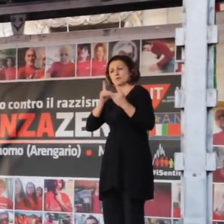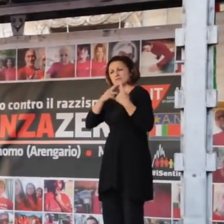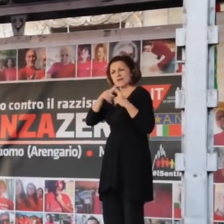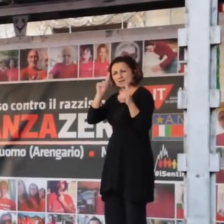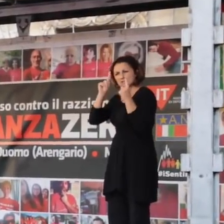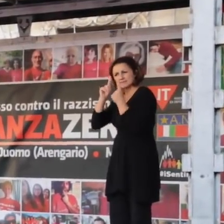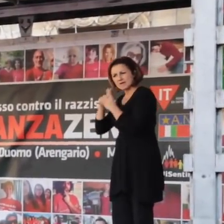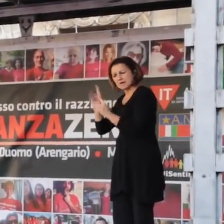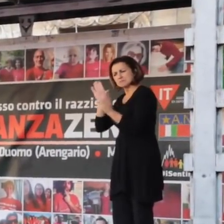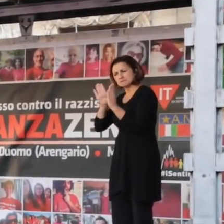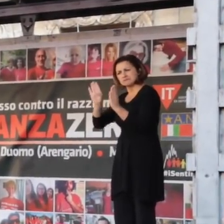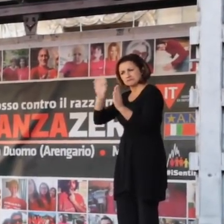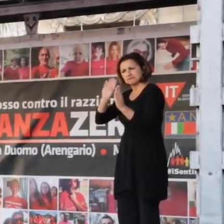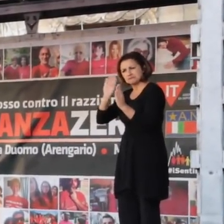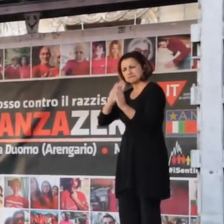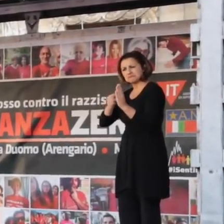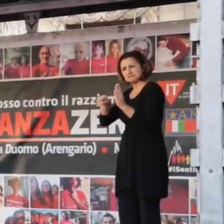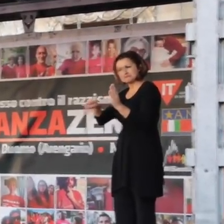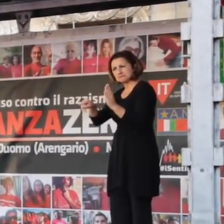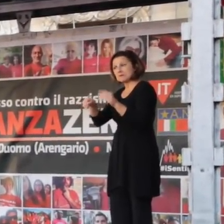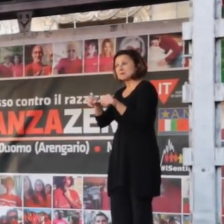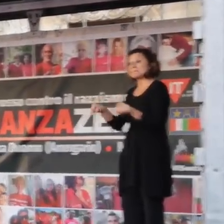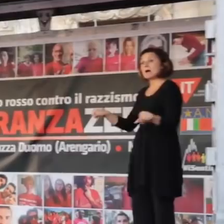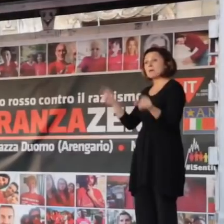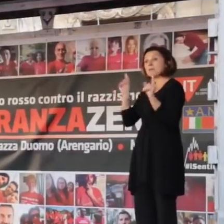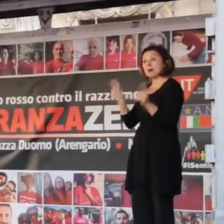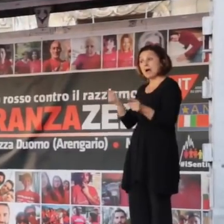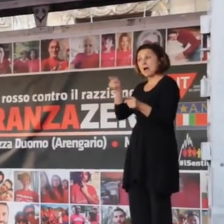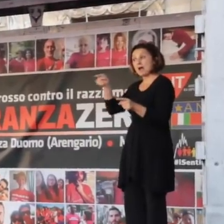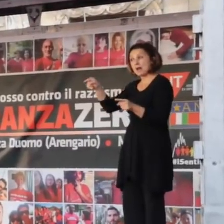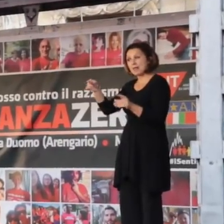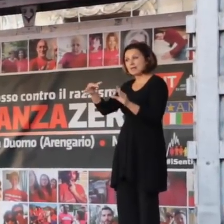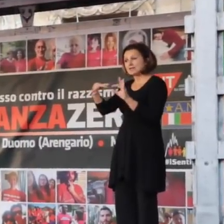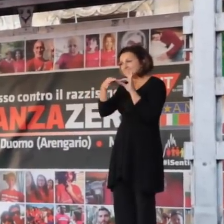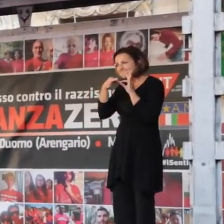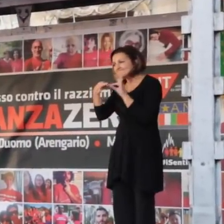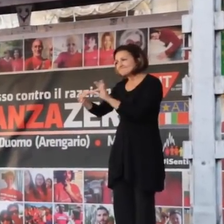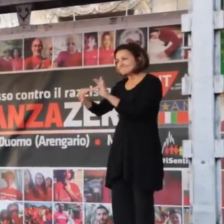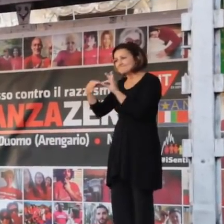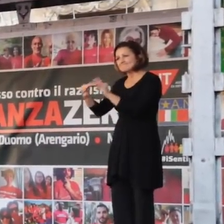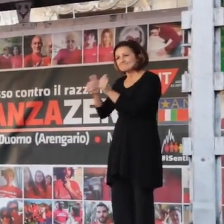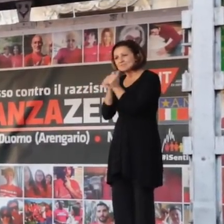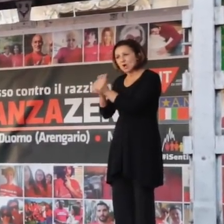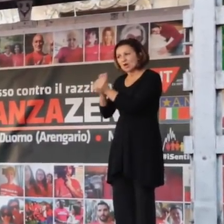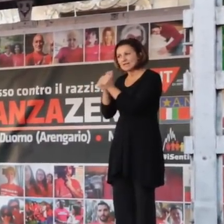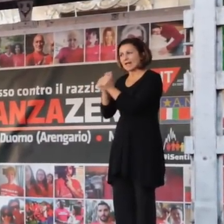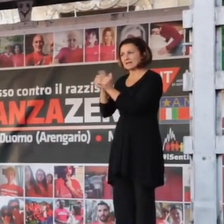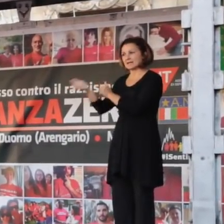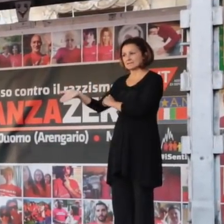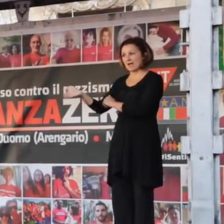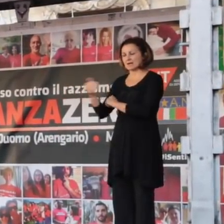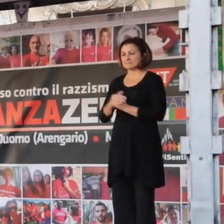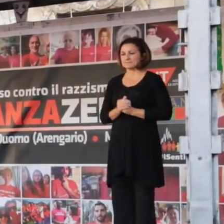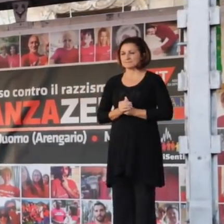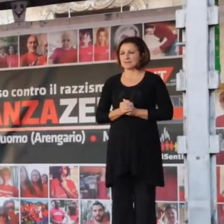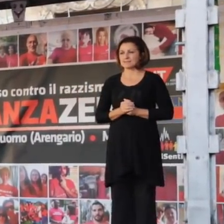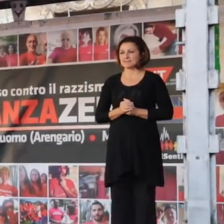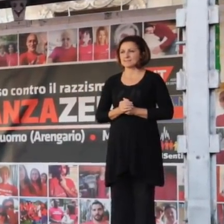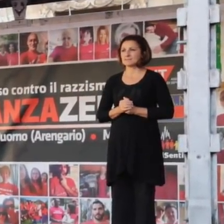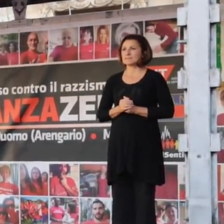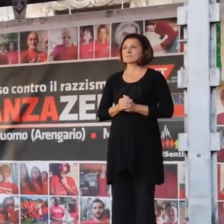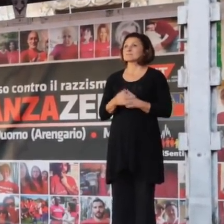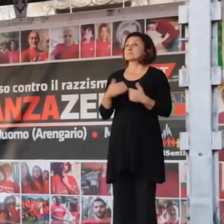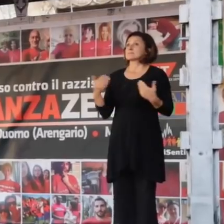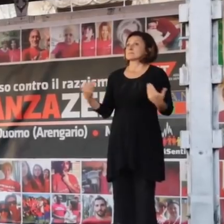differenze e fondato su un rapporto solidale reciproco. L'adesione così